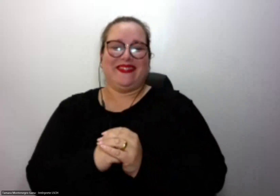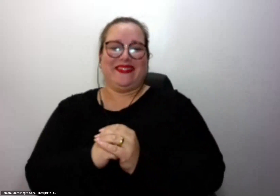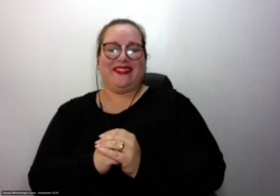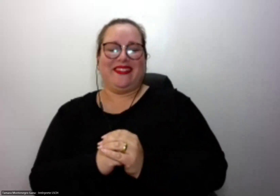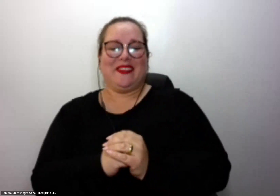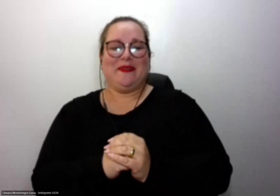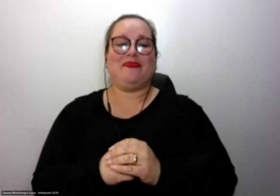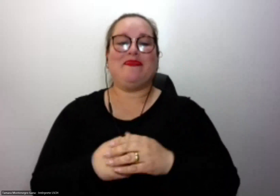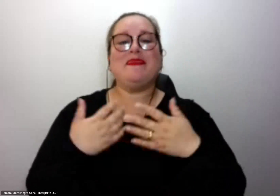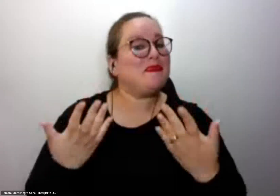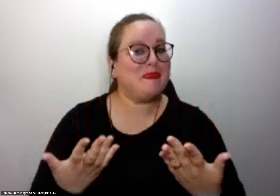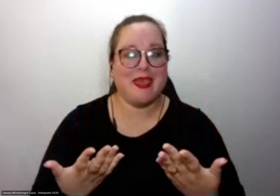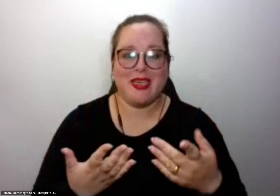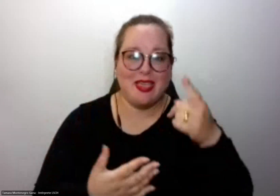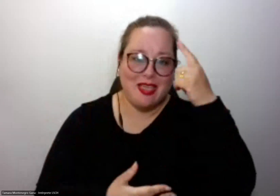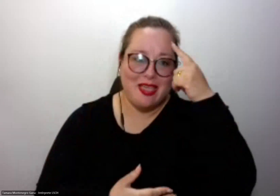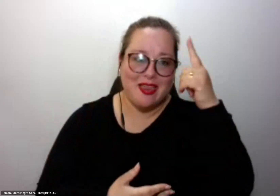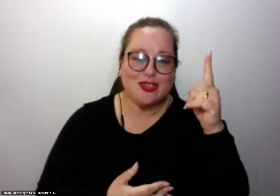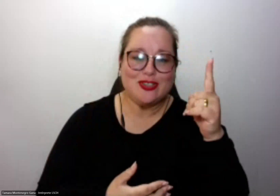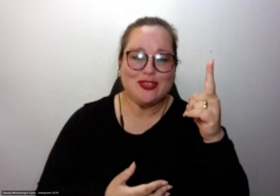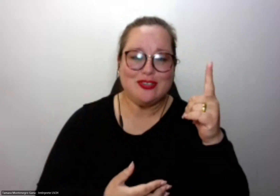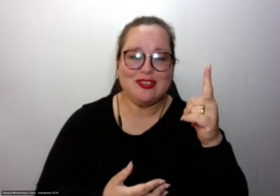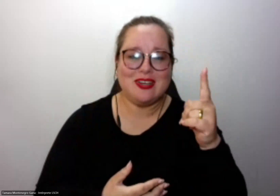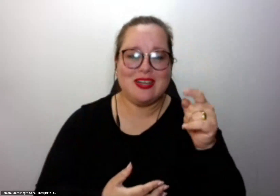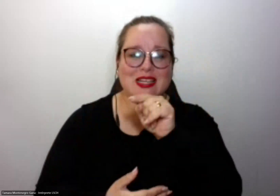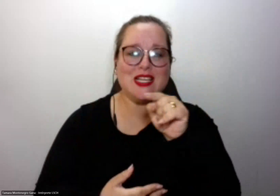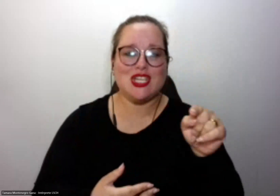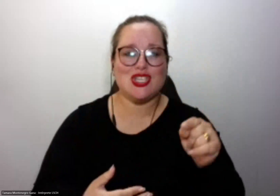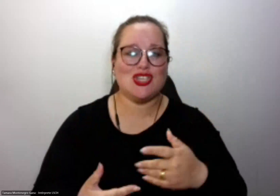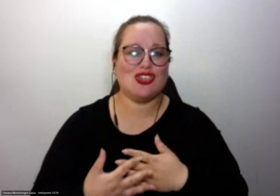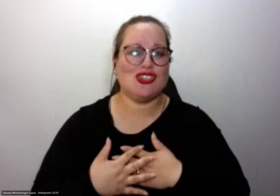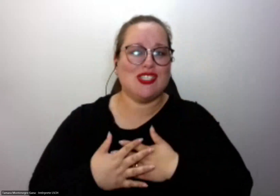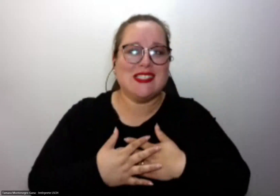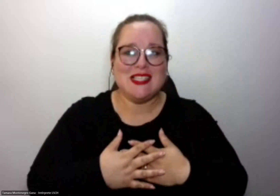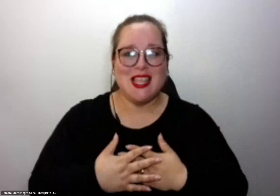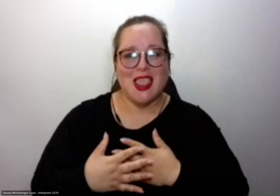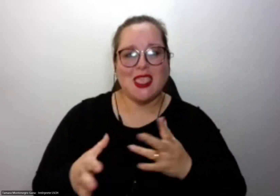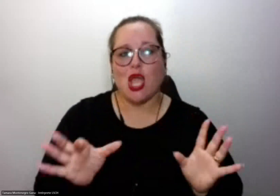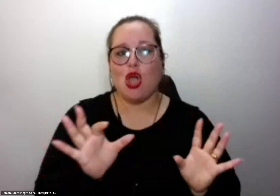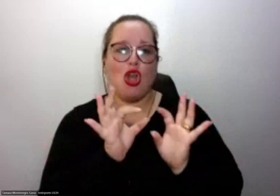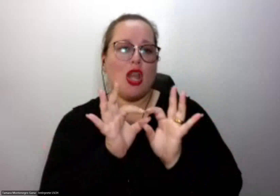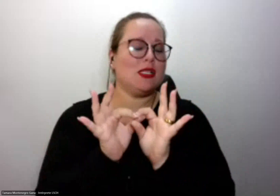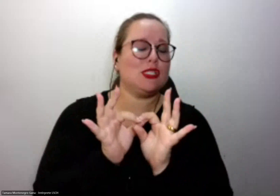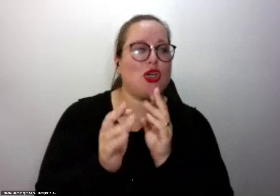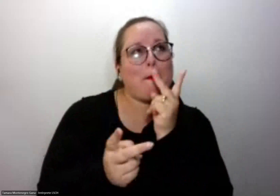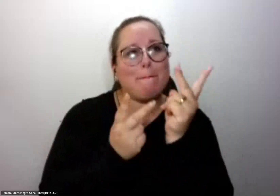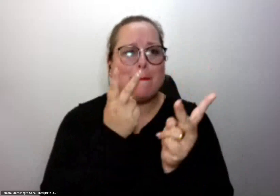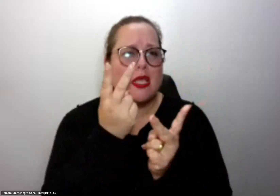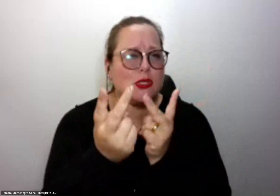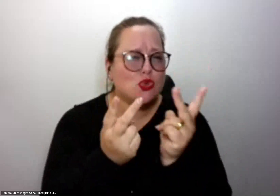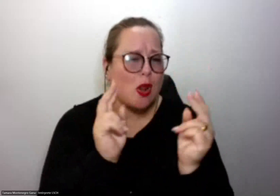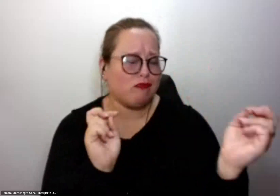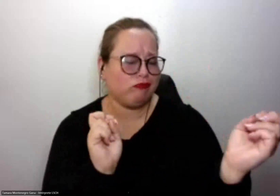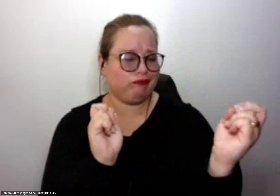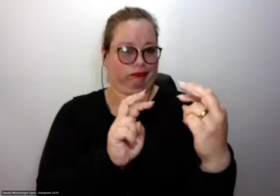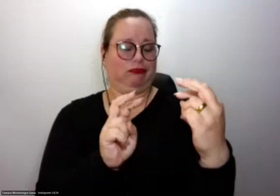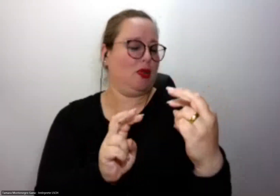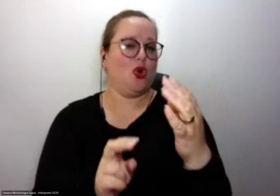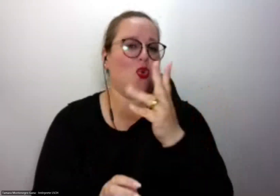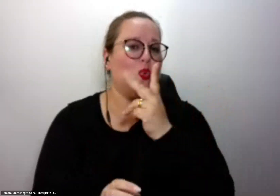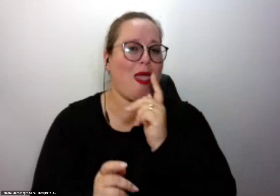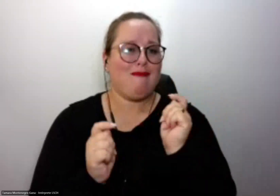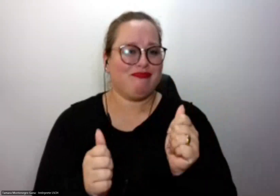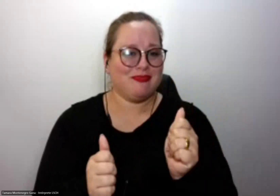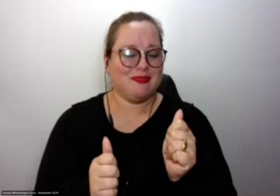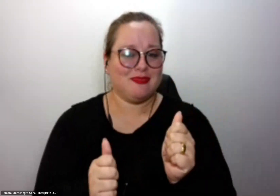sin embargo, no se siente esta conexión visual de manera tan automática.